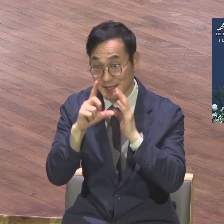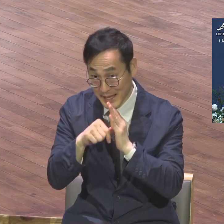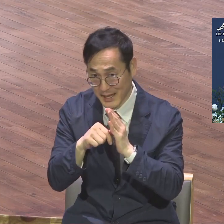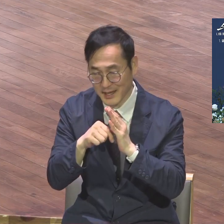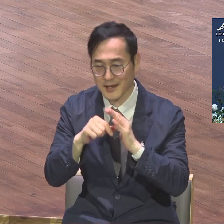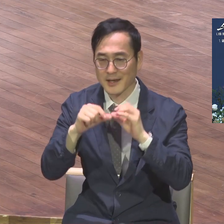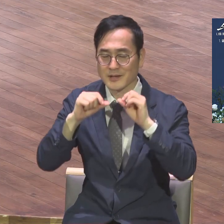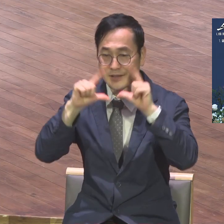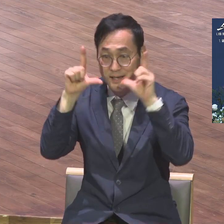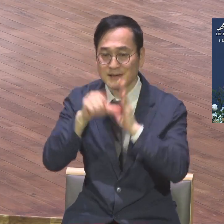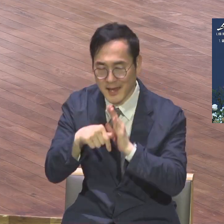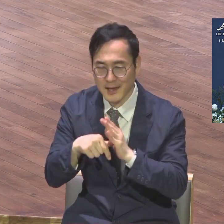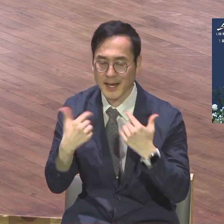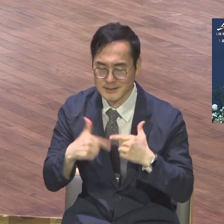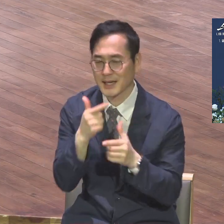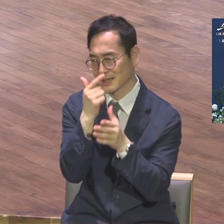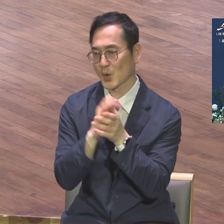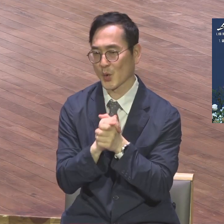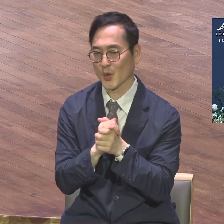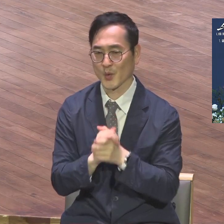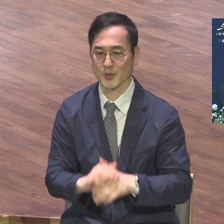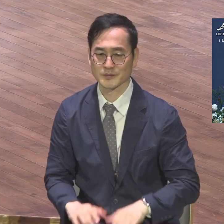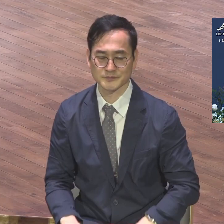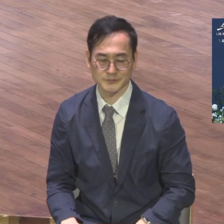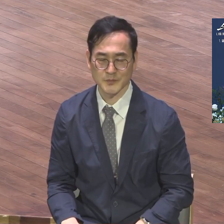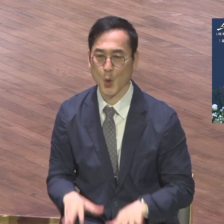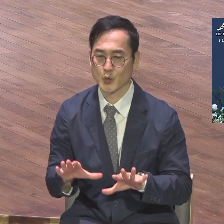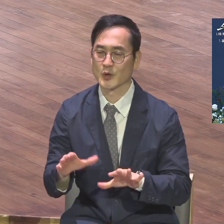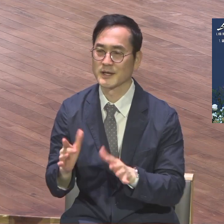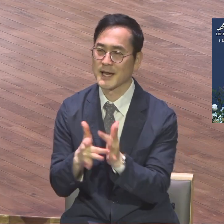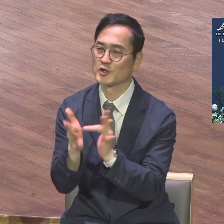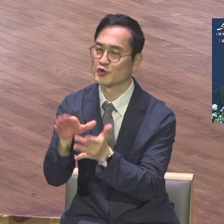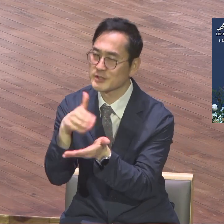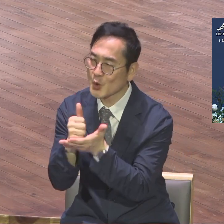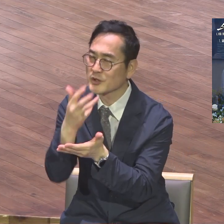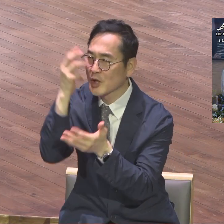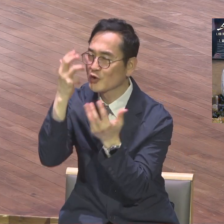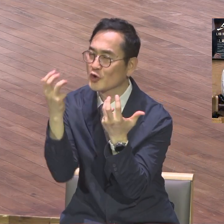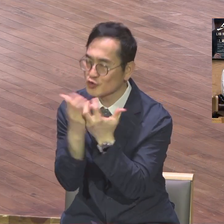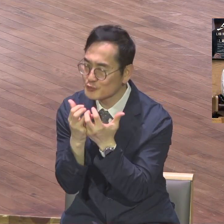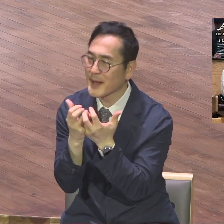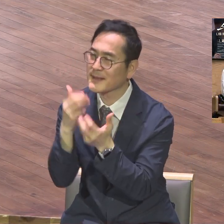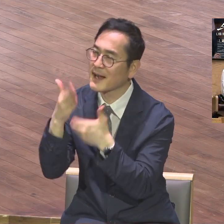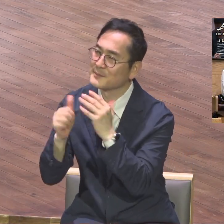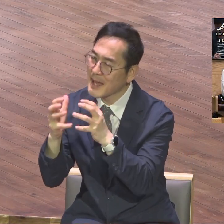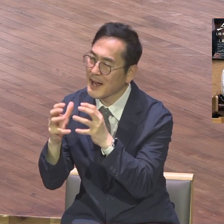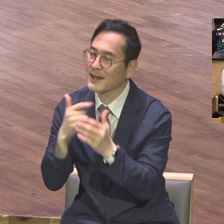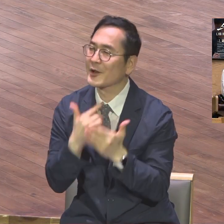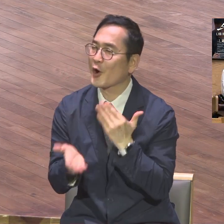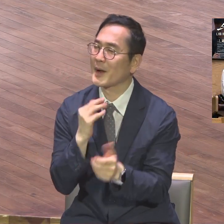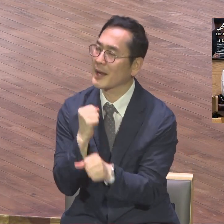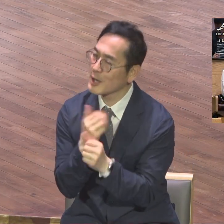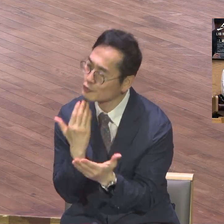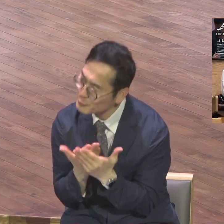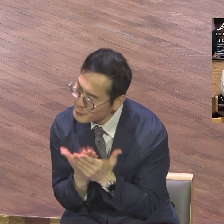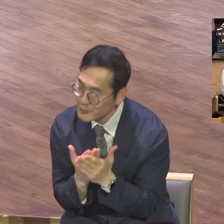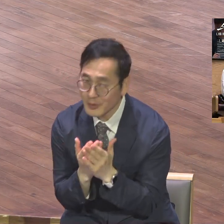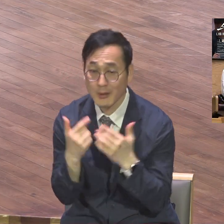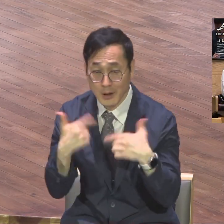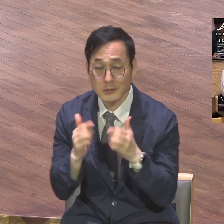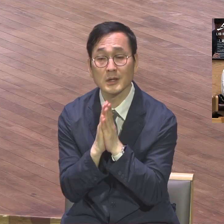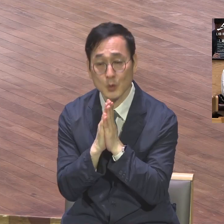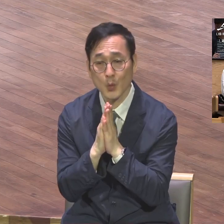오늘 또 오직 예수가 그리스도, 오늘도 성령 주님, 오늘도 하나님 나라 누리게 하여 주옵소서. 기도로 시작하지